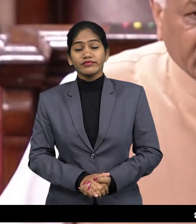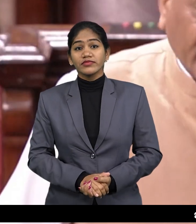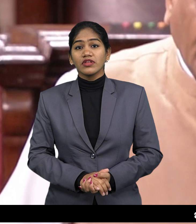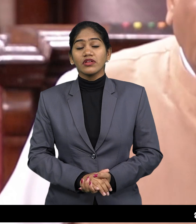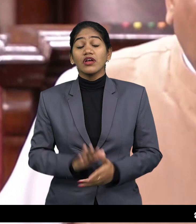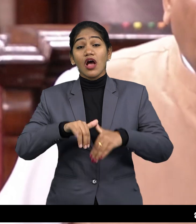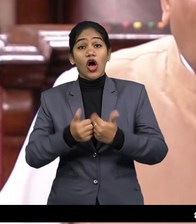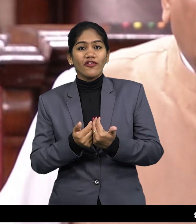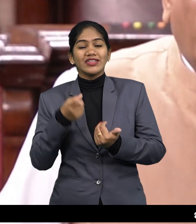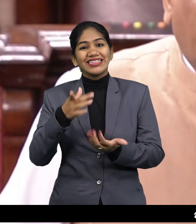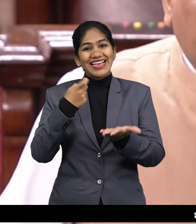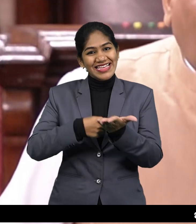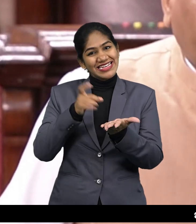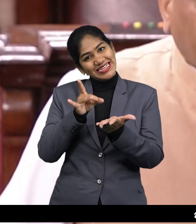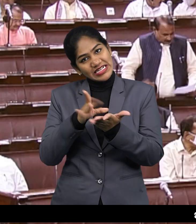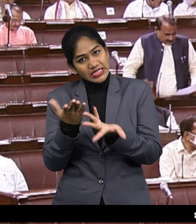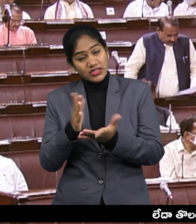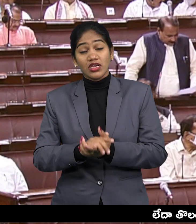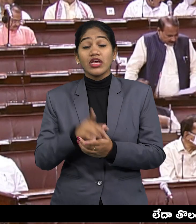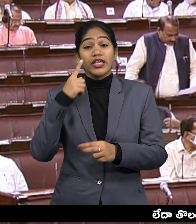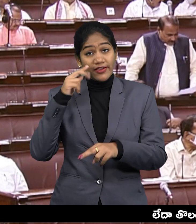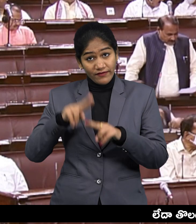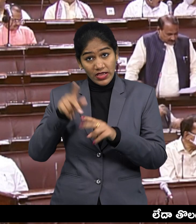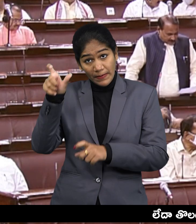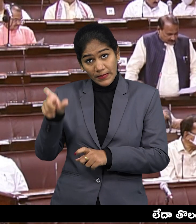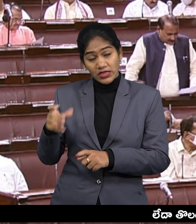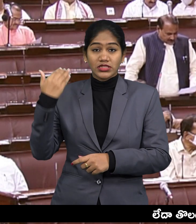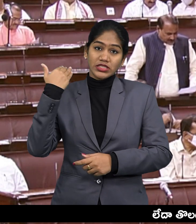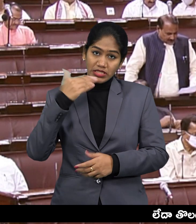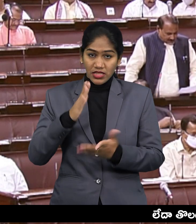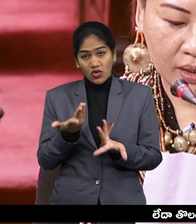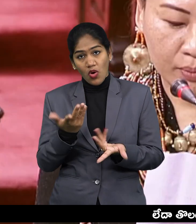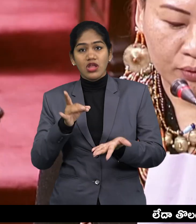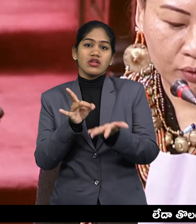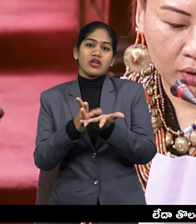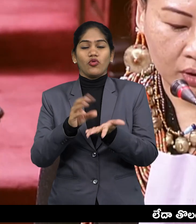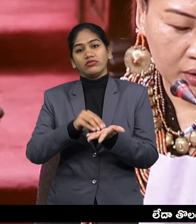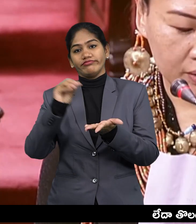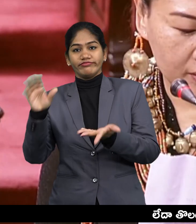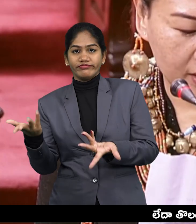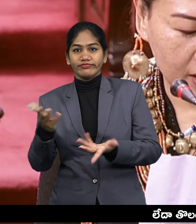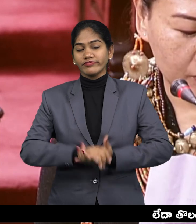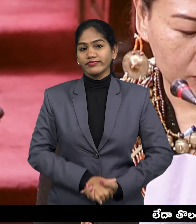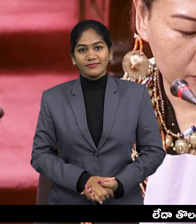ఇది రాజీనామా, మరణం లేదా తొలగింపు ద్వారా ముగించబడుతుంది.